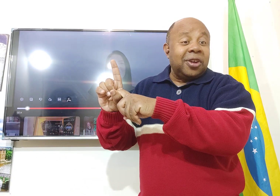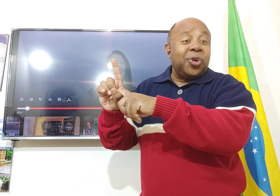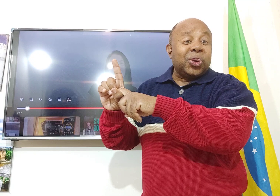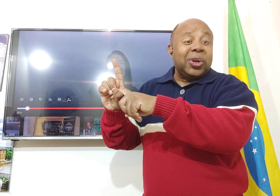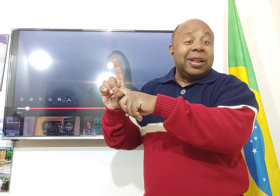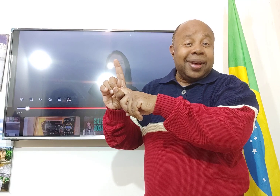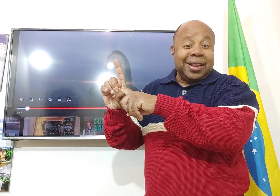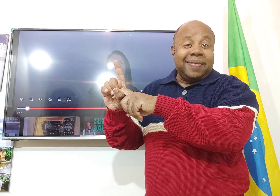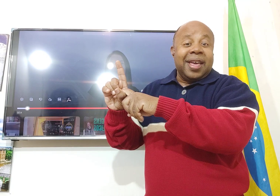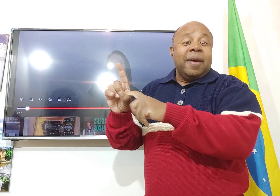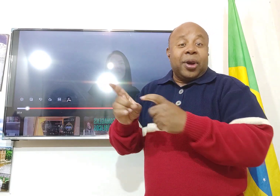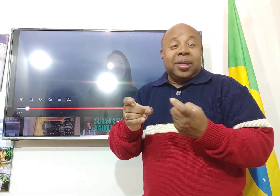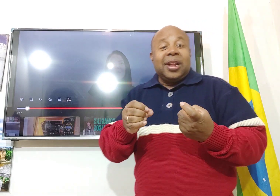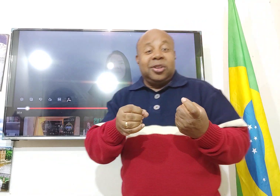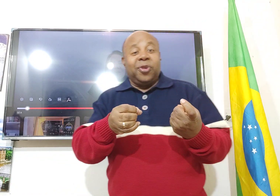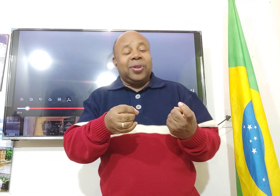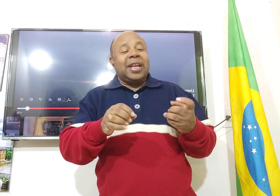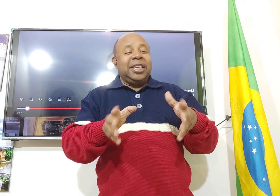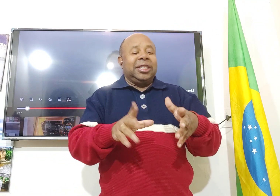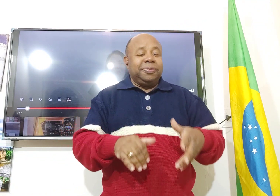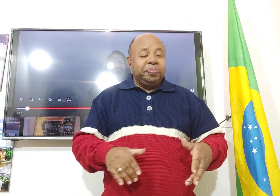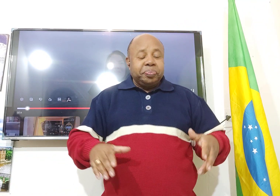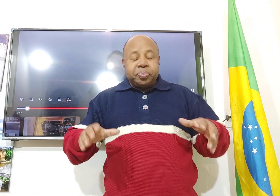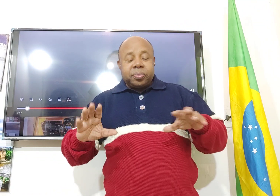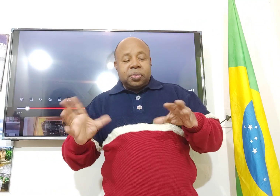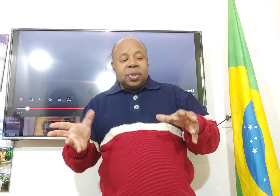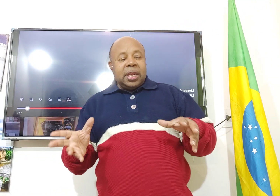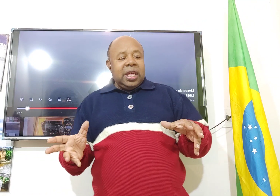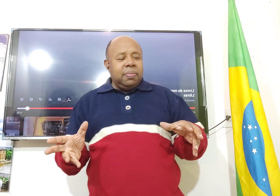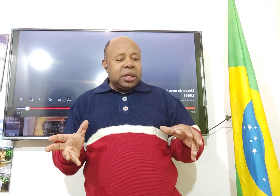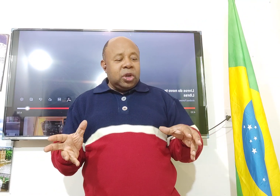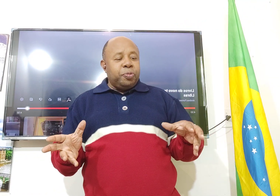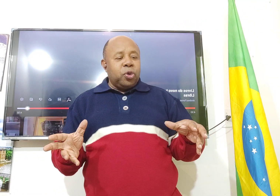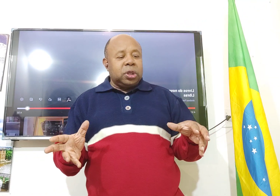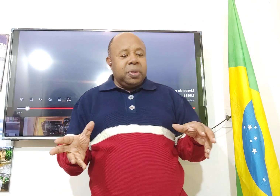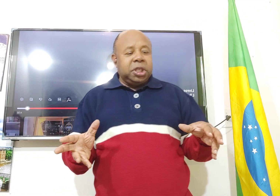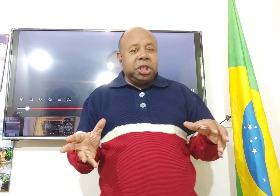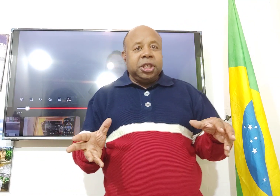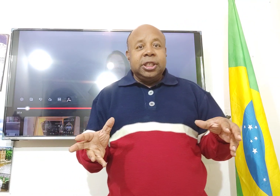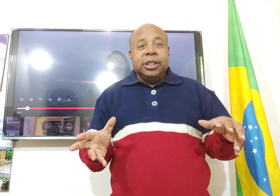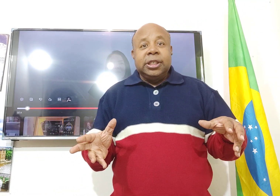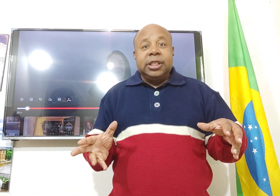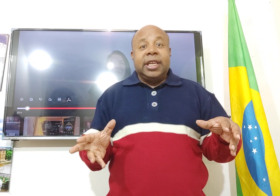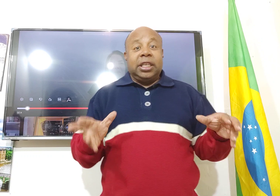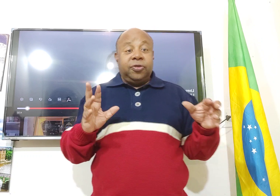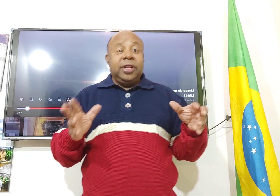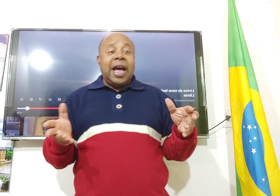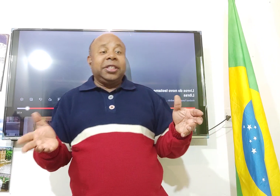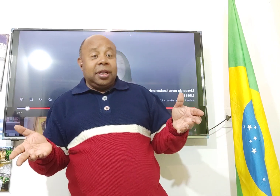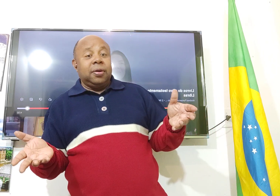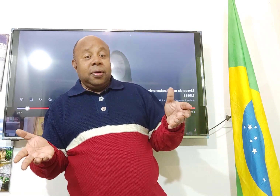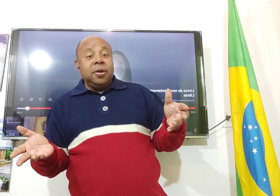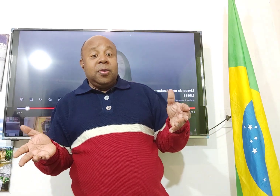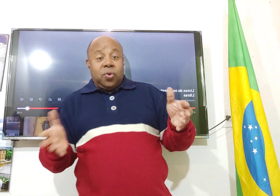que voltou ali na barriga da mãe. Porque é o sinal de voltar. Gente, Libras tem um pouco também de criatividade, entendeu? Usa